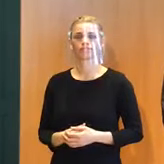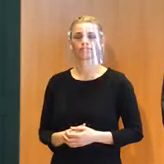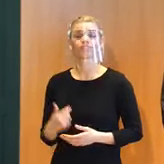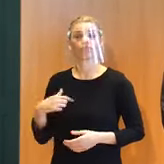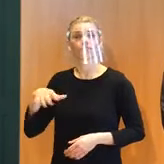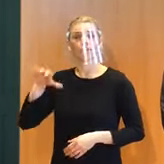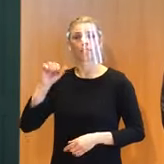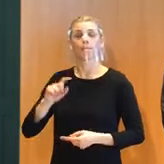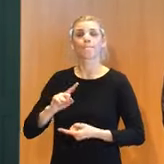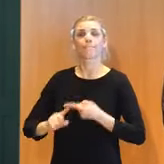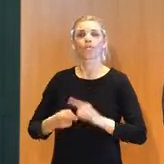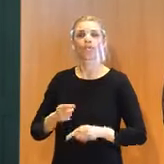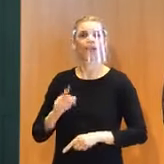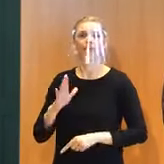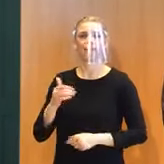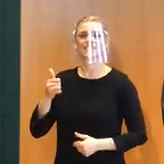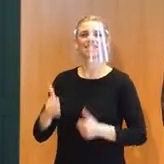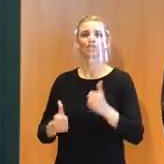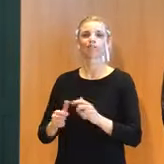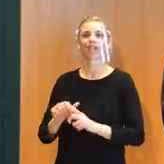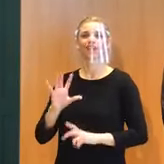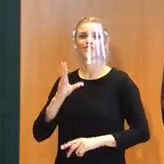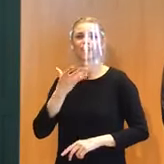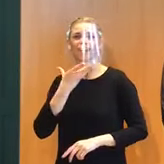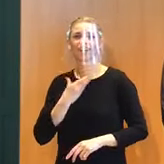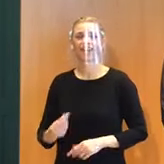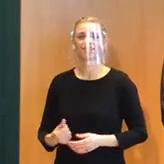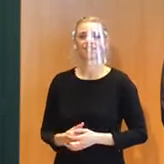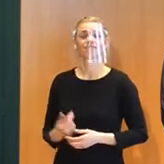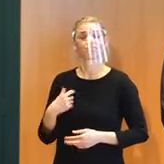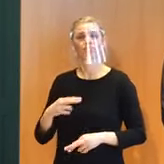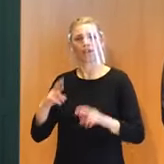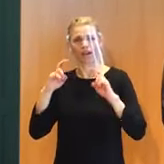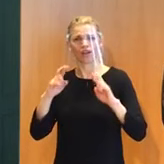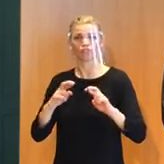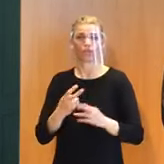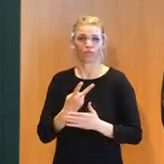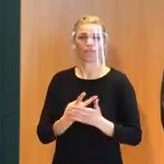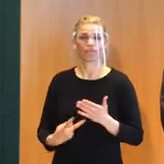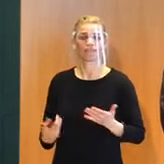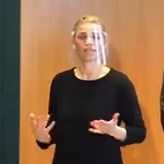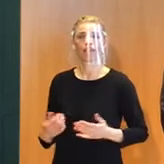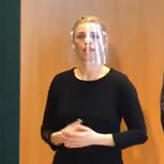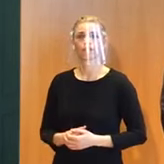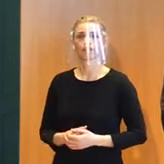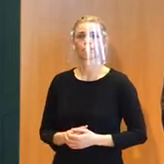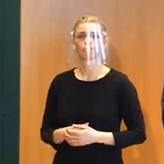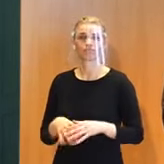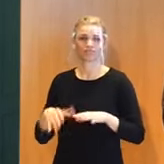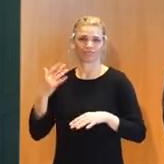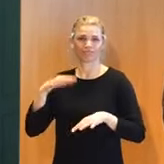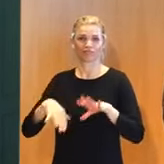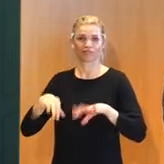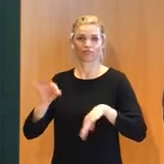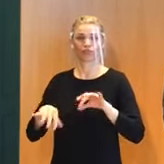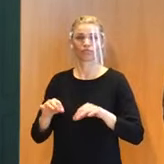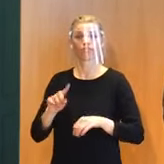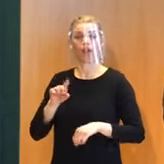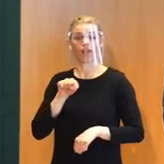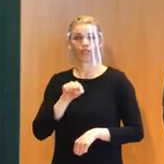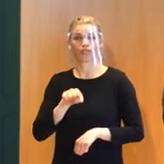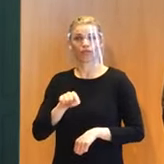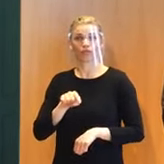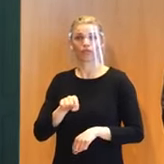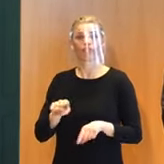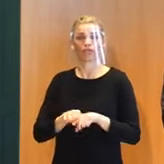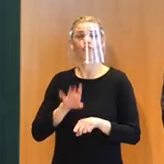Chápame, že politika nie je súťaž krásy a rešpektujeme výsledky volieb, ale aj toto má